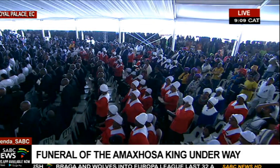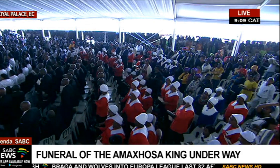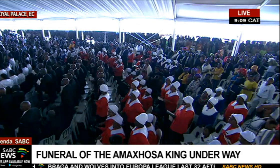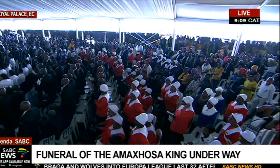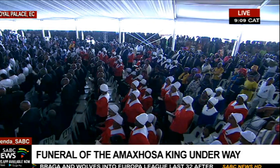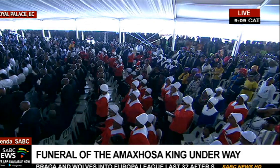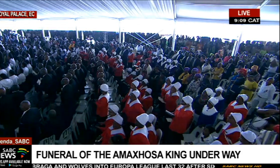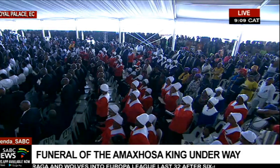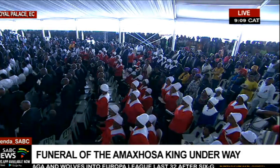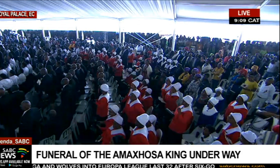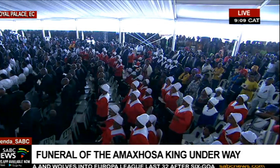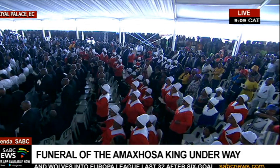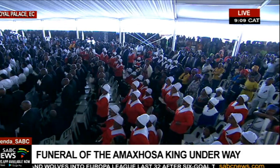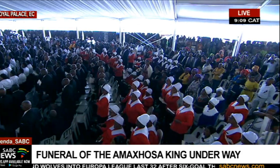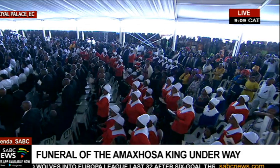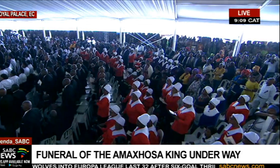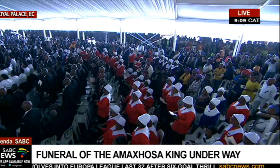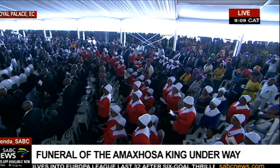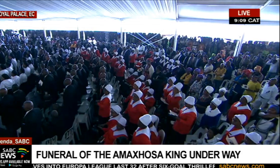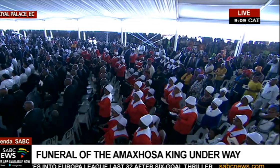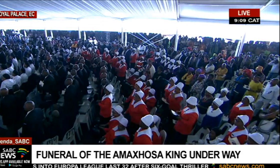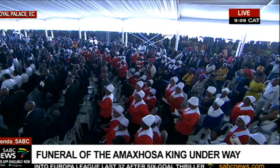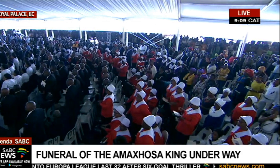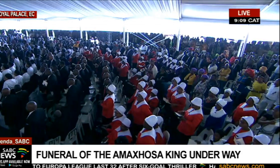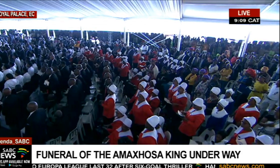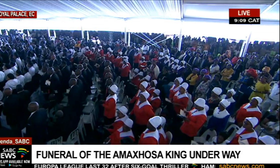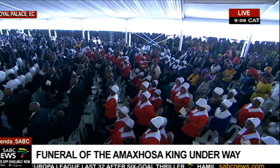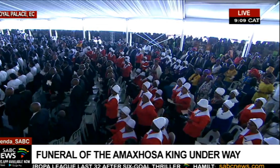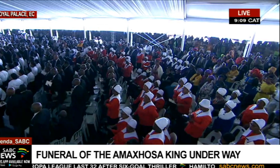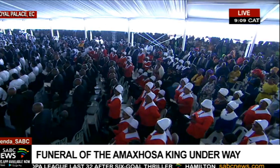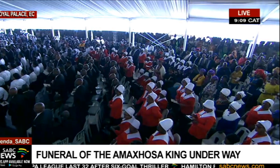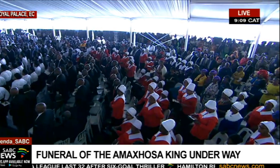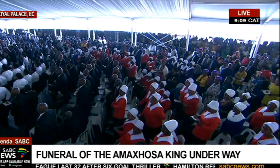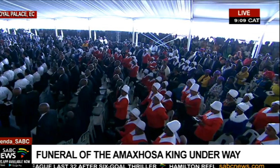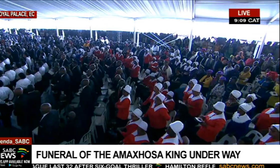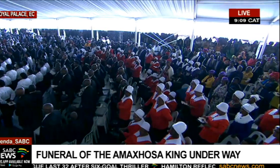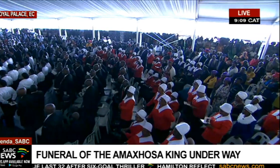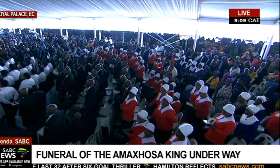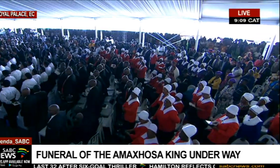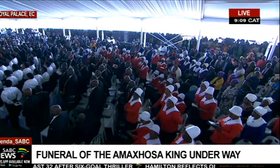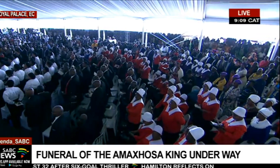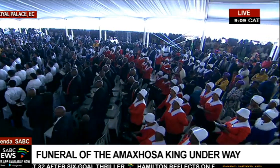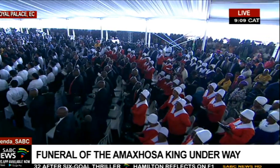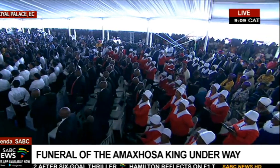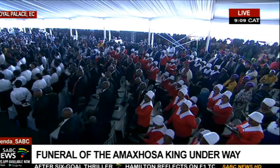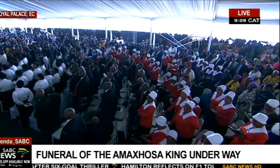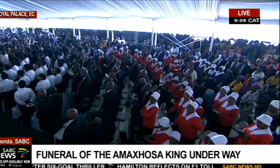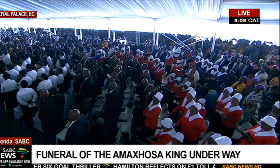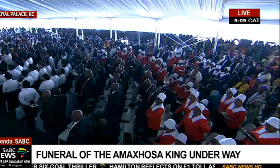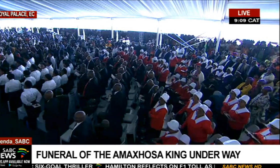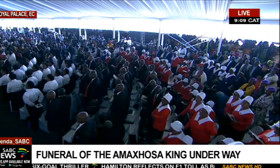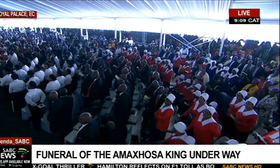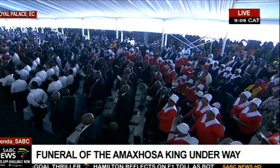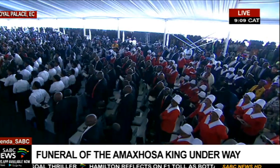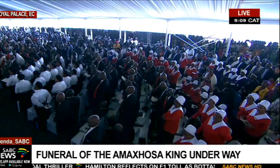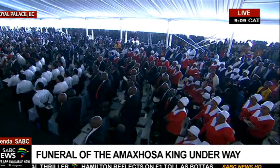kanimpendulo Zwelonke Sigcawu walibona ilanga ngomhla wesine kuApril ka-1968 uzalwa ngukumkani